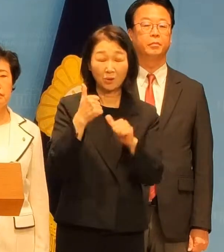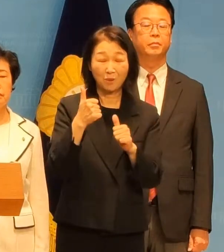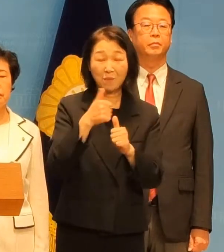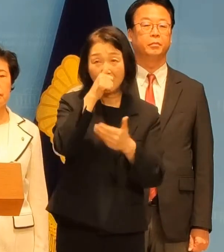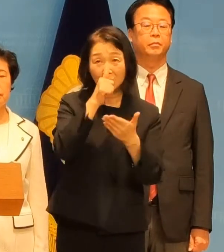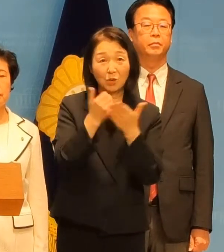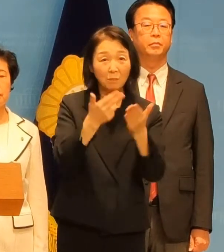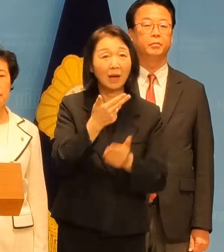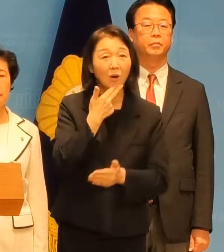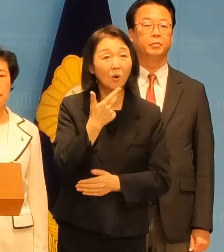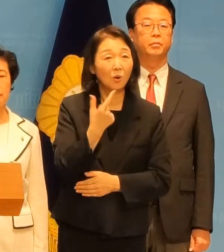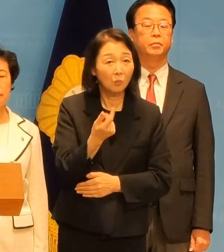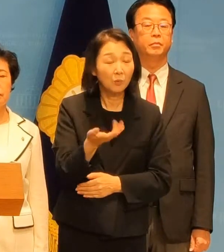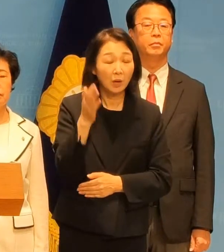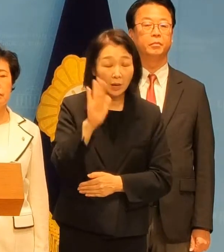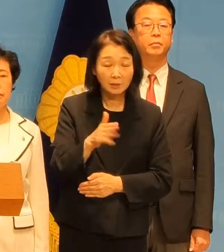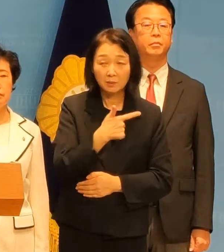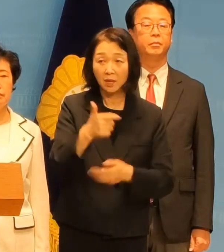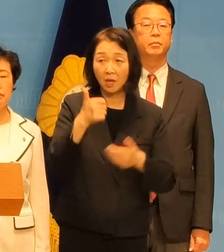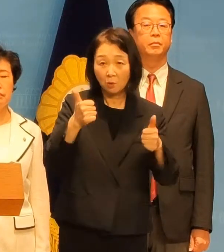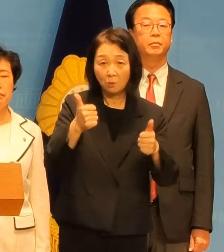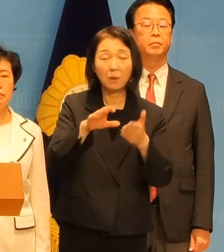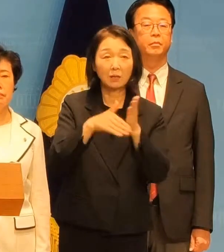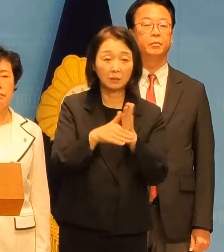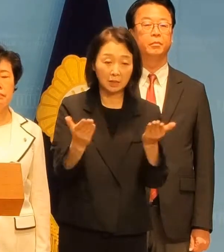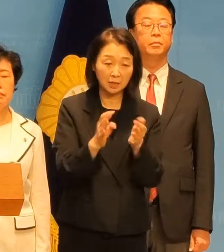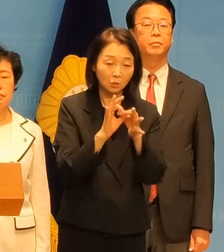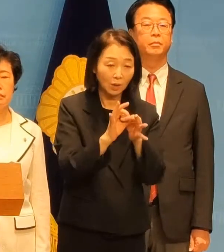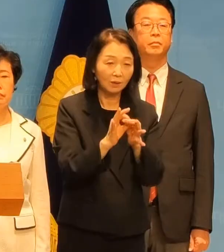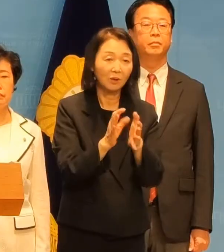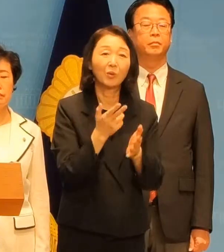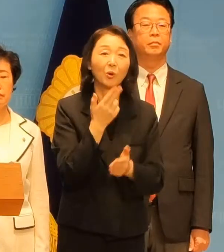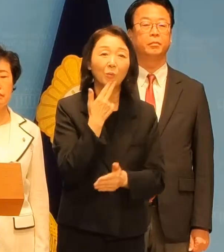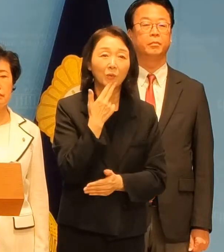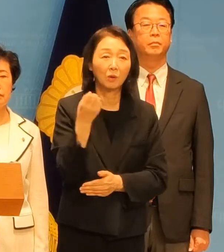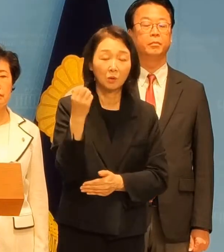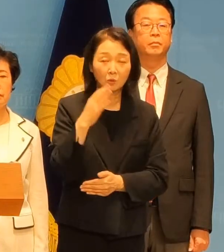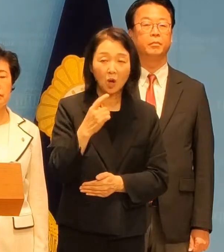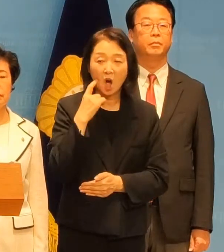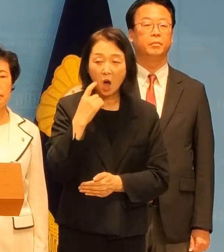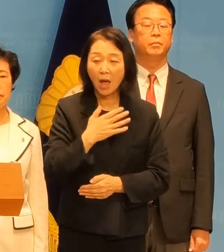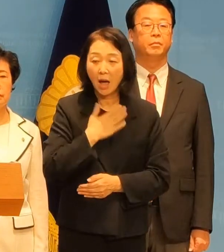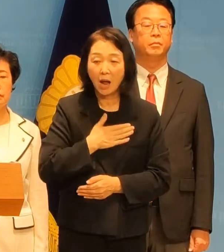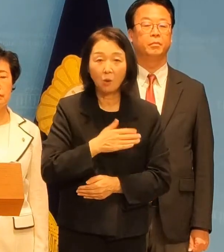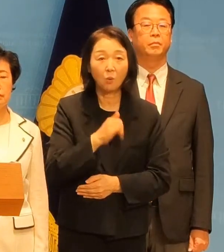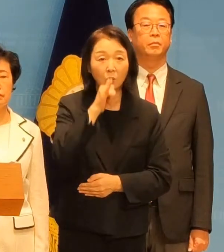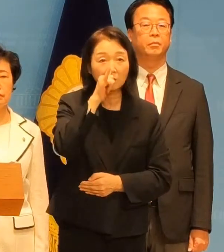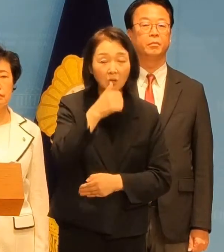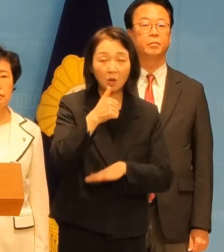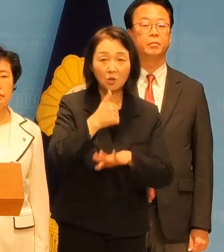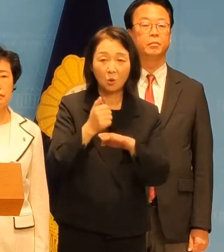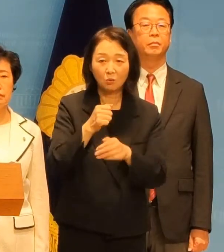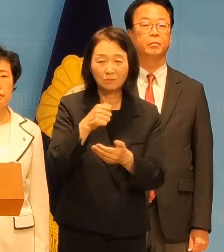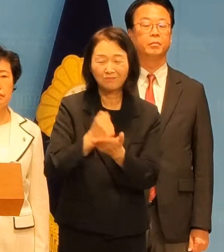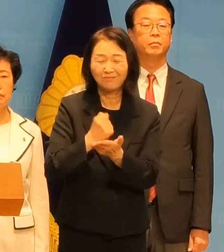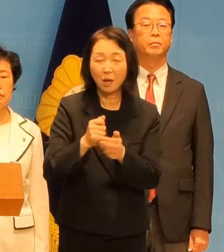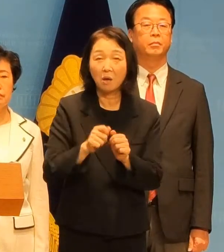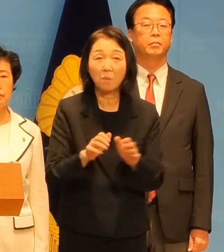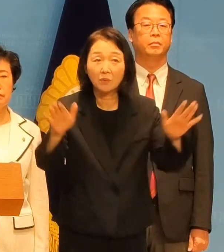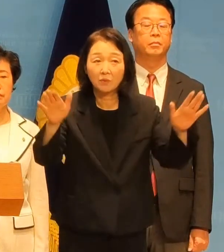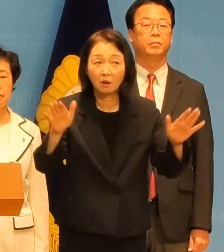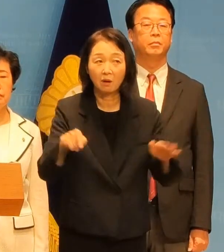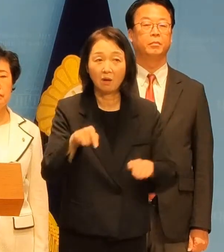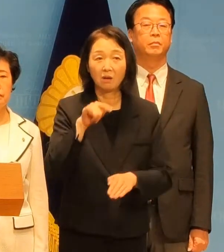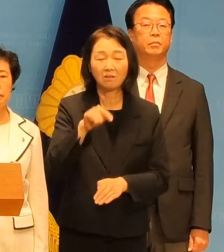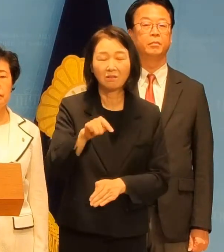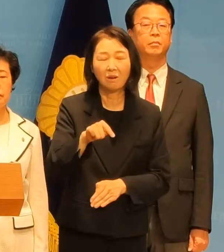대법원 판례에 따르면 직무와 아무런 관련이 없거나 명백히 허위를 알면서 퍼뜨린 경우는